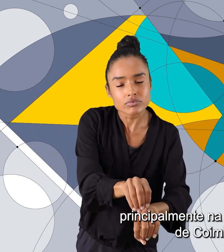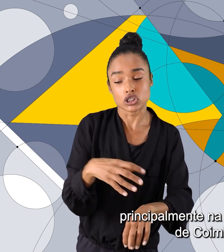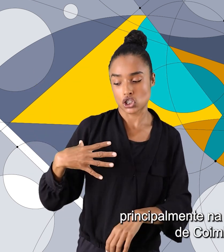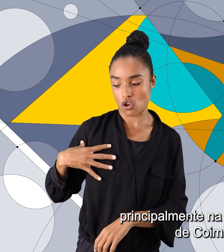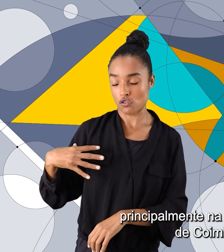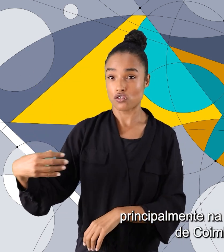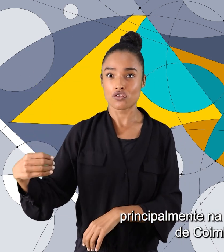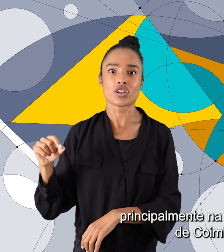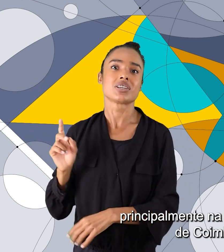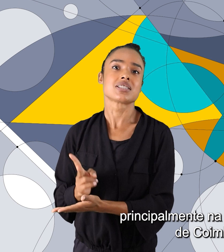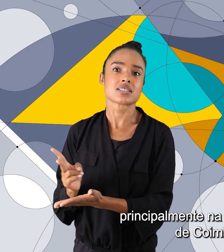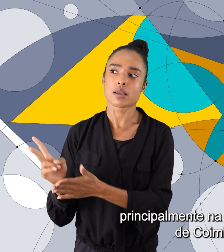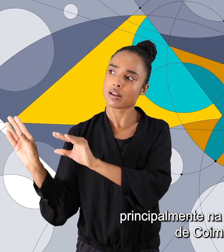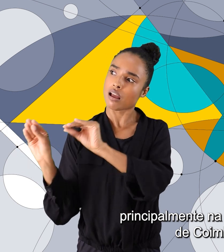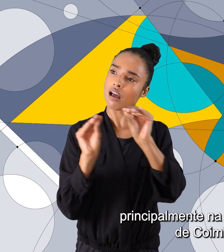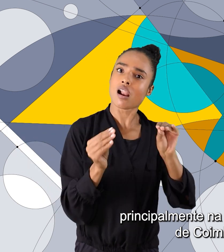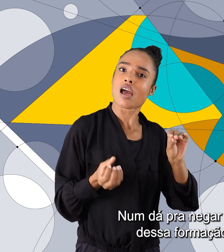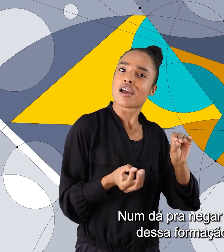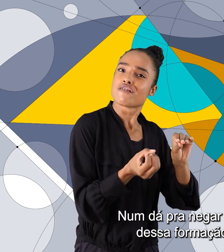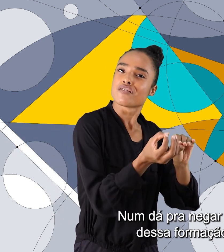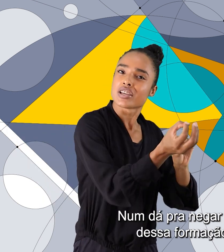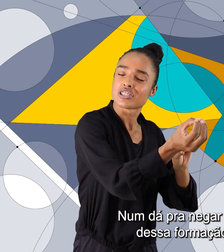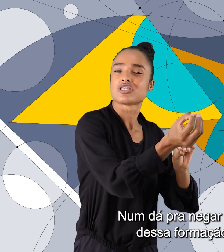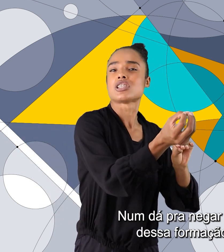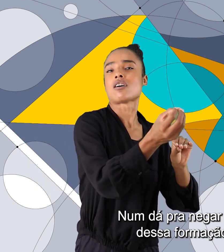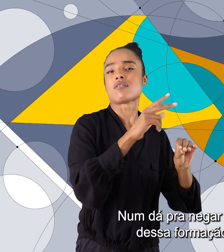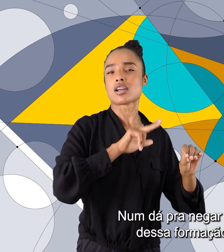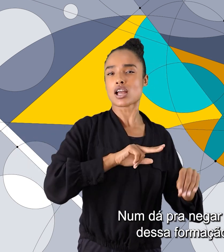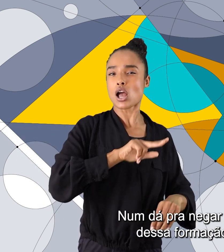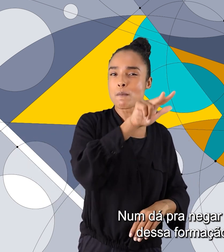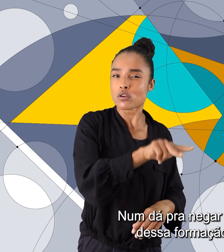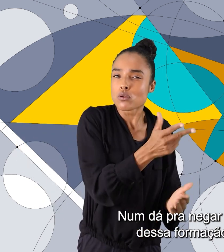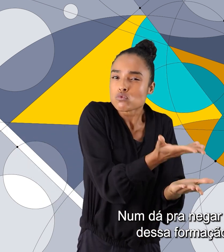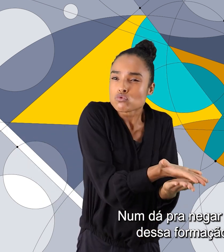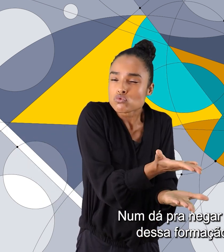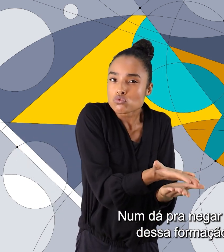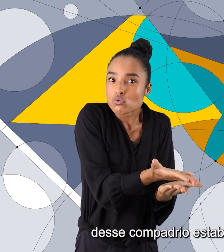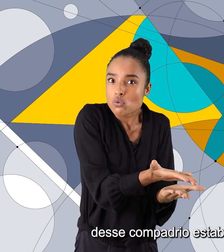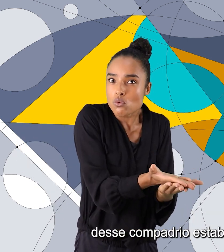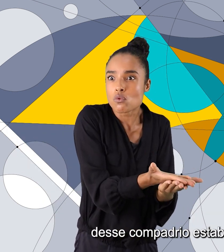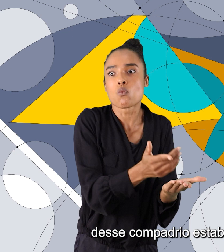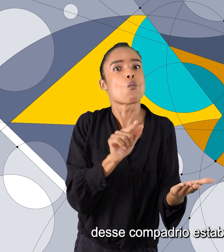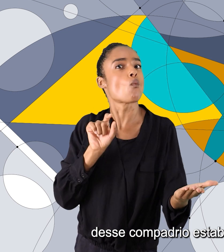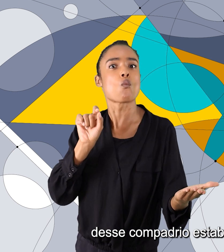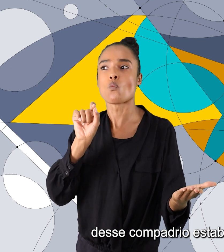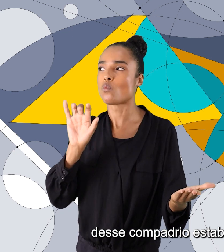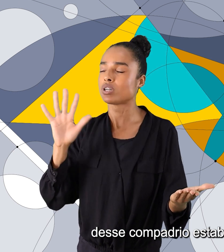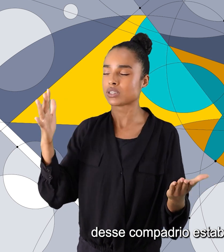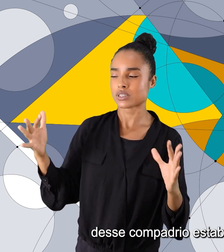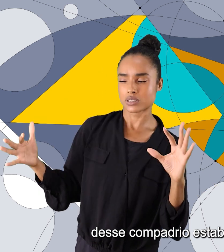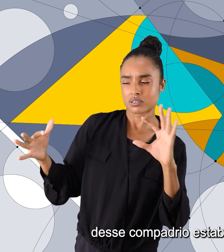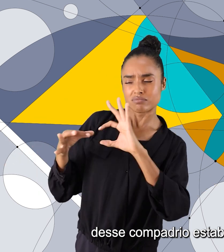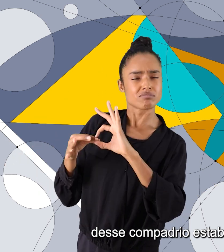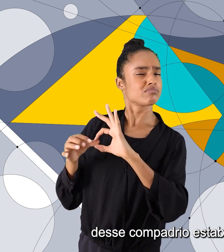Portugal, principalmente na Universidade de Coimbra. Não dá para negar a importância dessa formação conjunta, desse compadrio